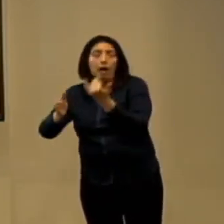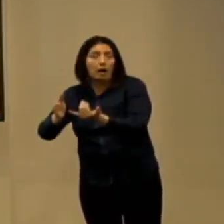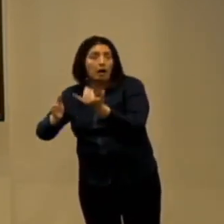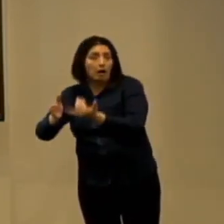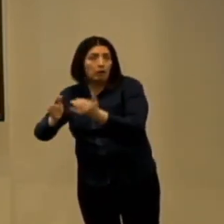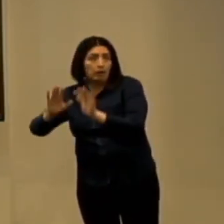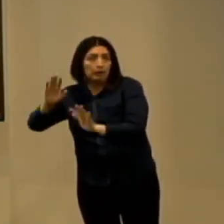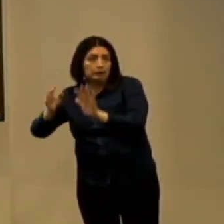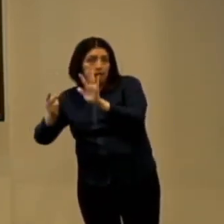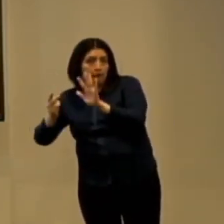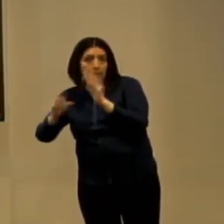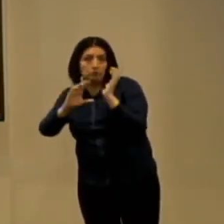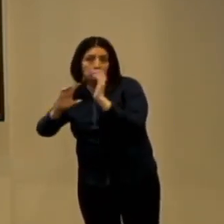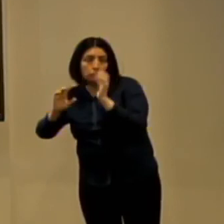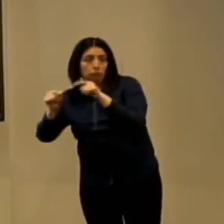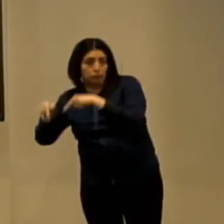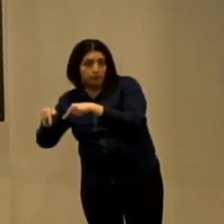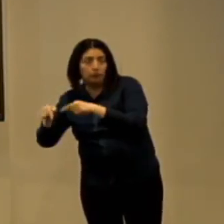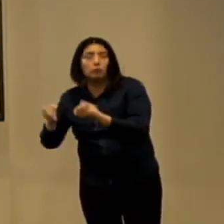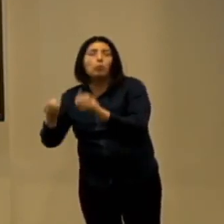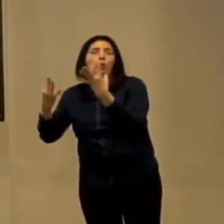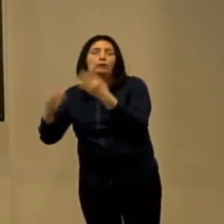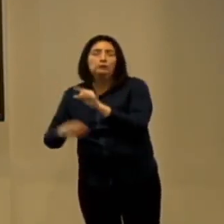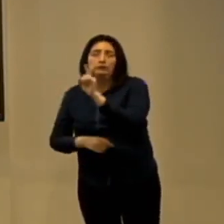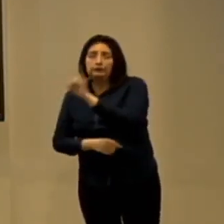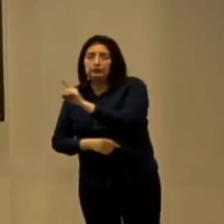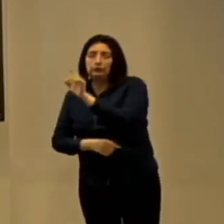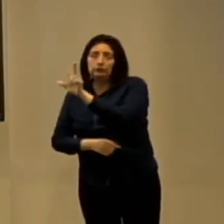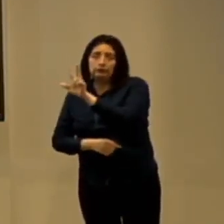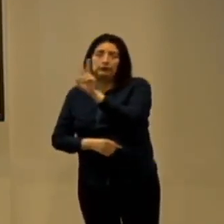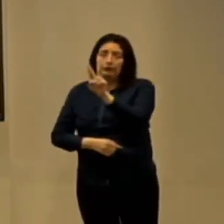al 17 de octubre, tenemos